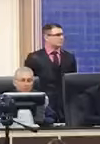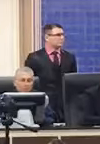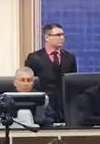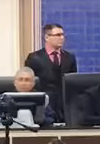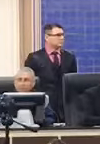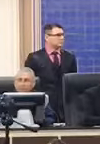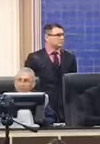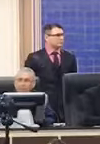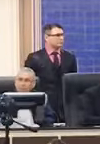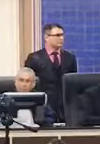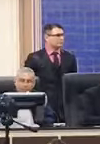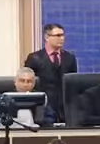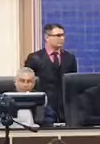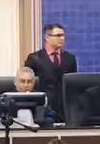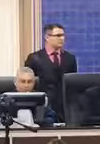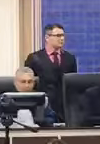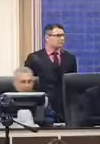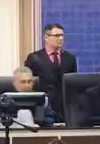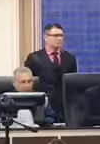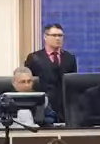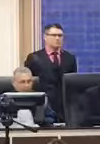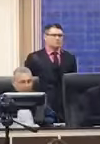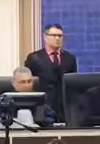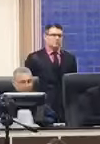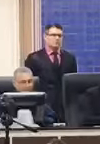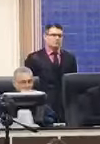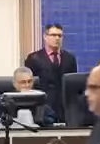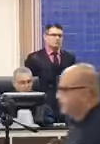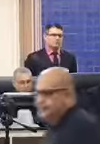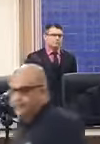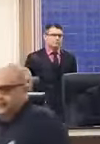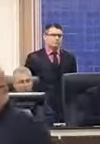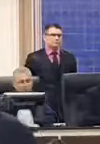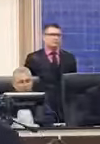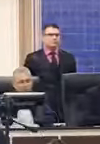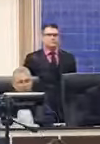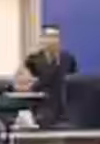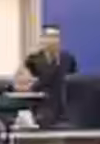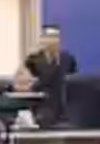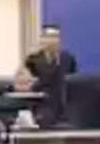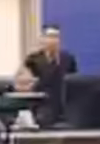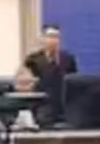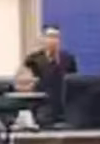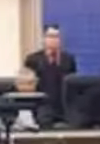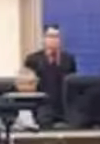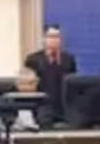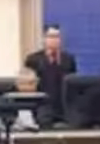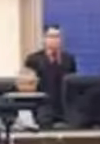0193/2020, autoria Nilo Monteiro. Requerimento protocolado sobre o número